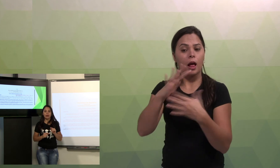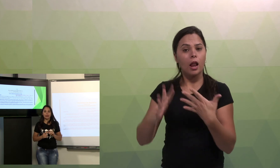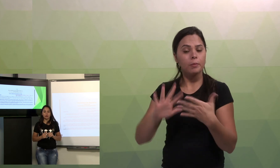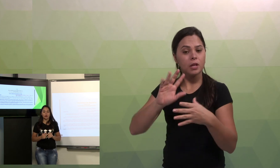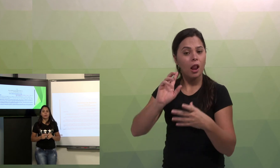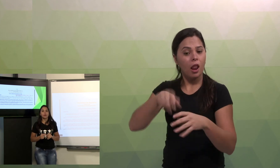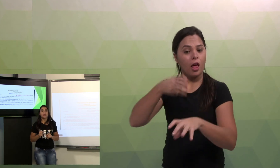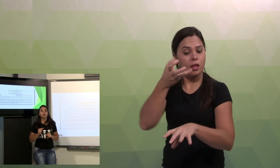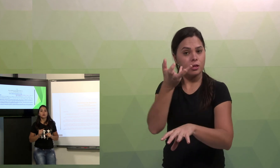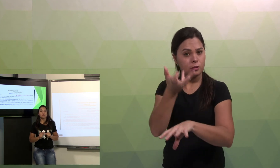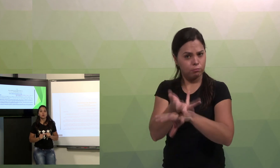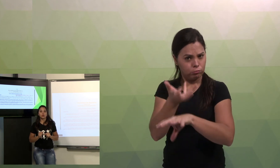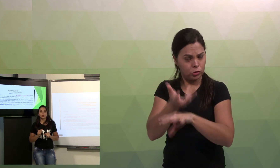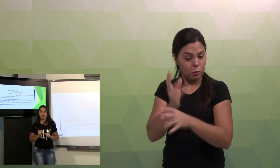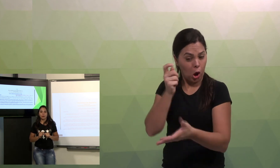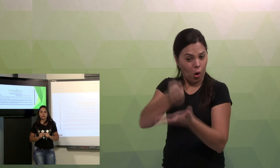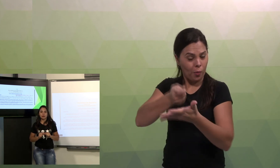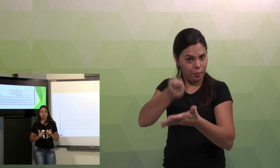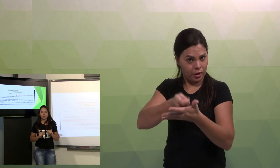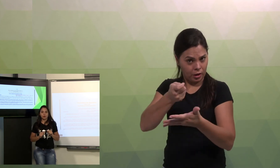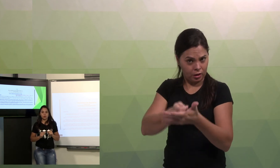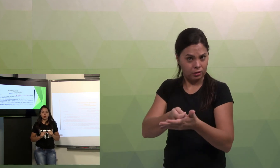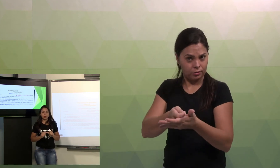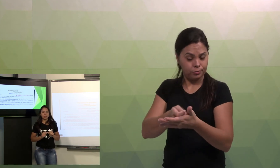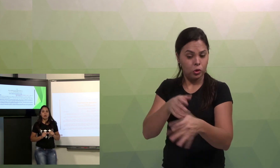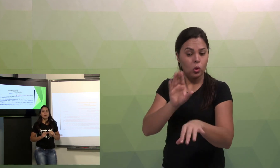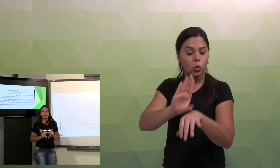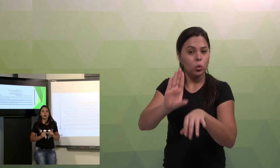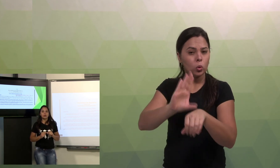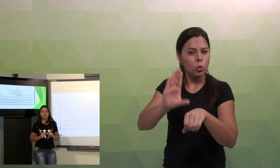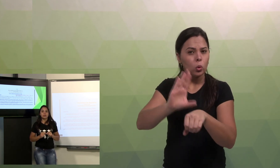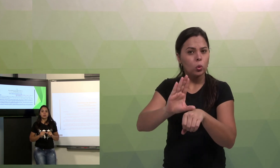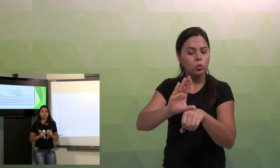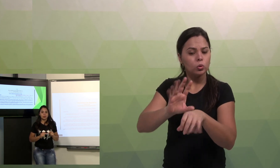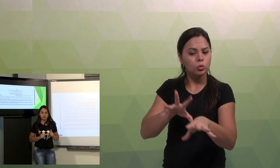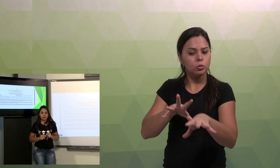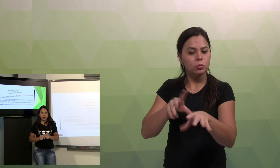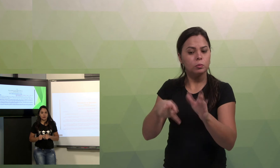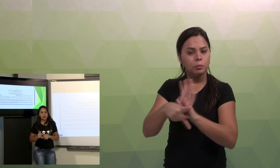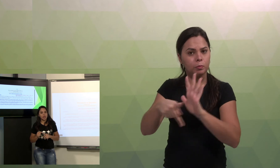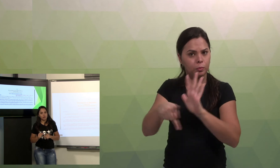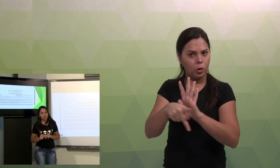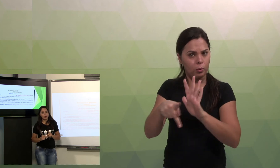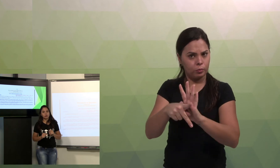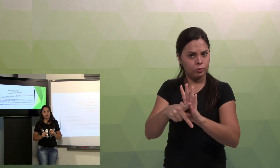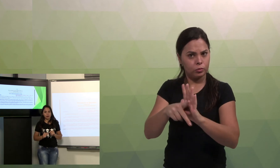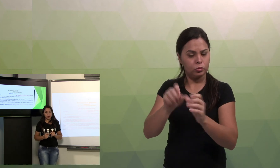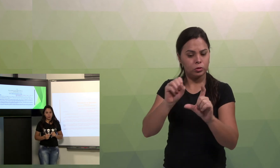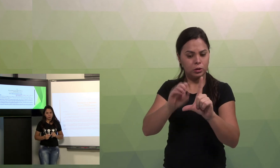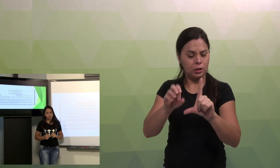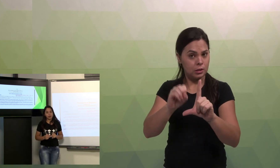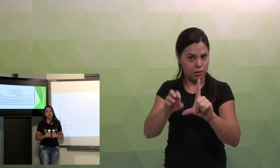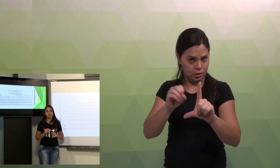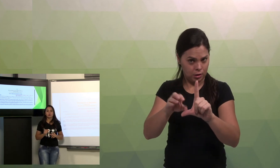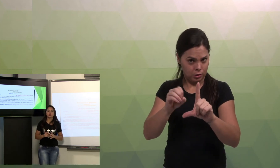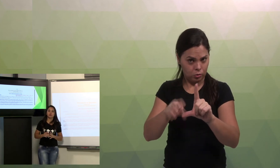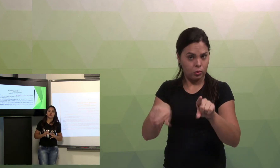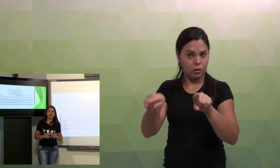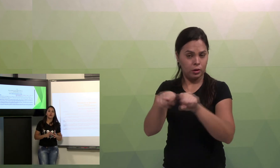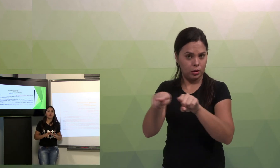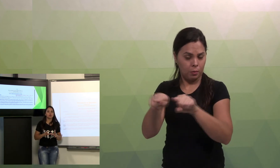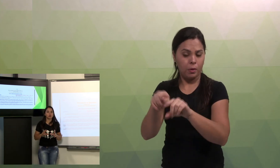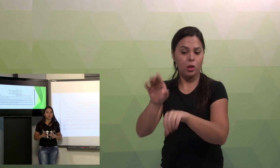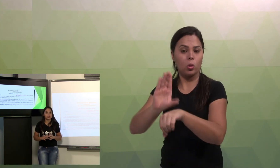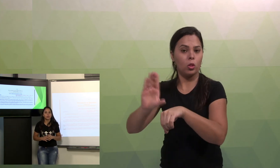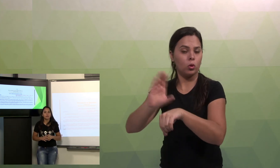curricular obrigatória nos cursos de formação de professores para o exercício do magistério em nível médio e superior e nos cursos